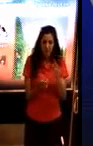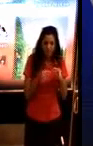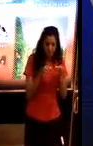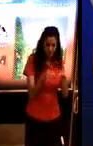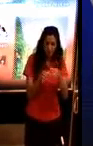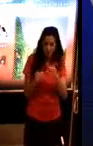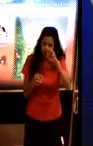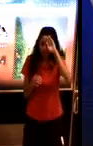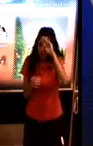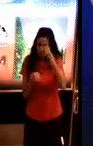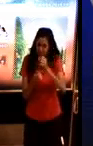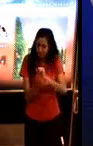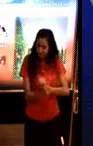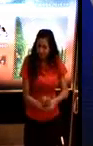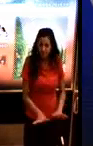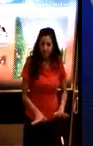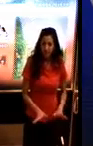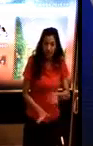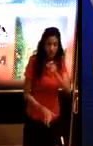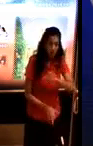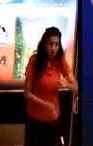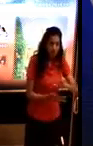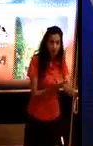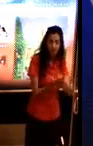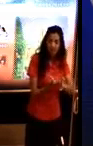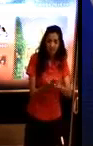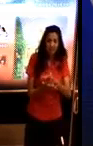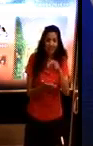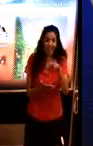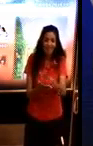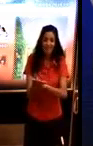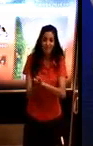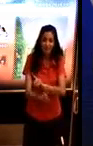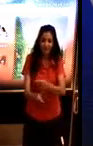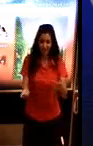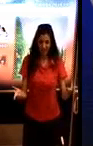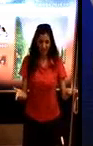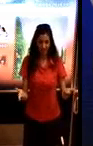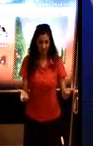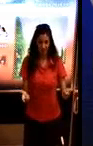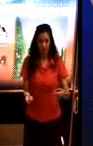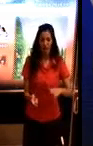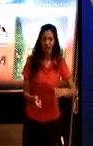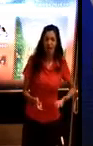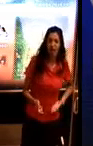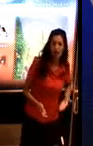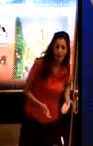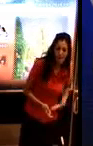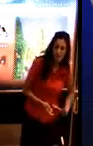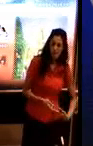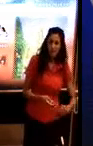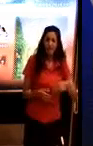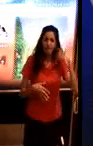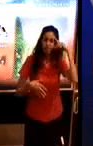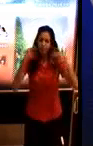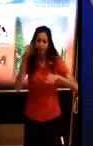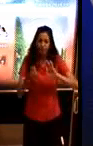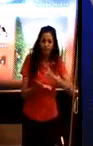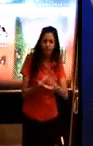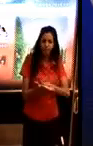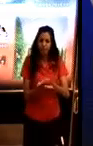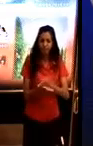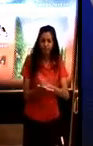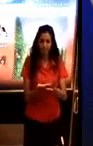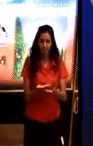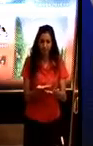hombre debilitado por el pecado y por la desgracia. El hambre y la injusticia social azotan la